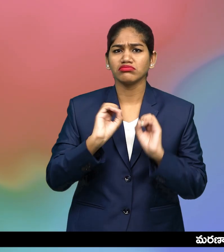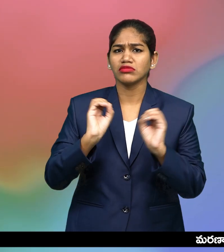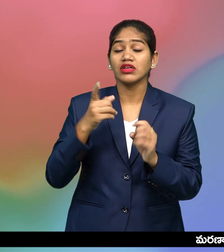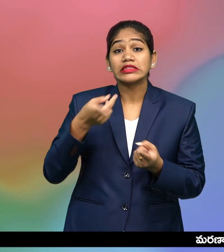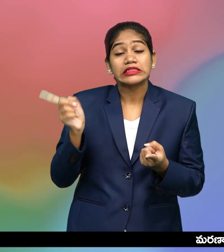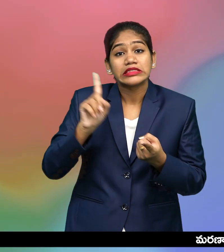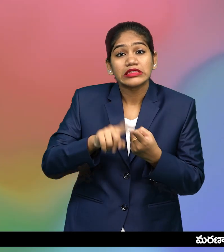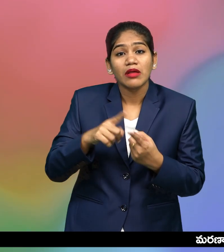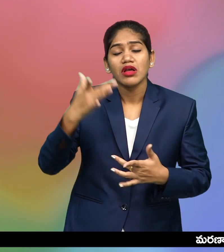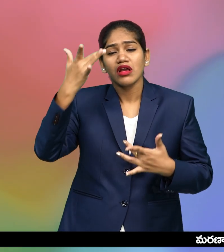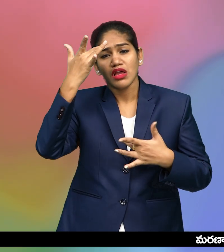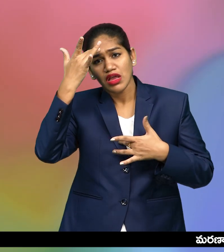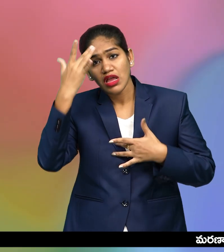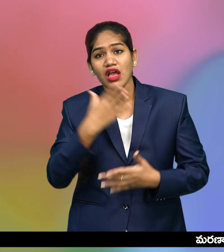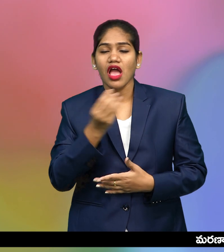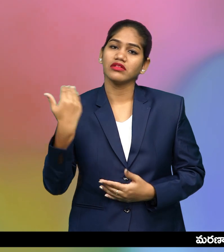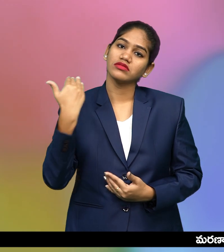మరణానికి కారణమవుతుంది.